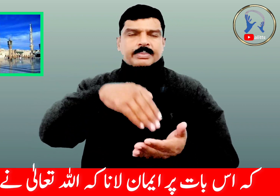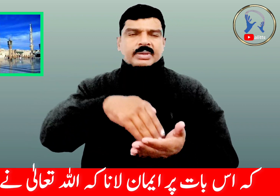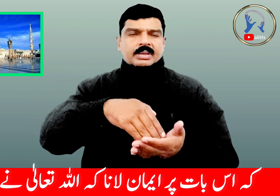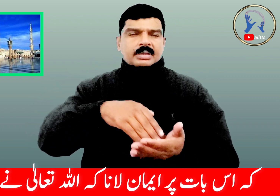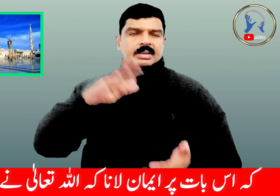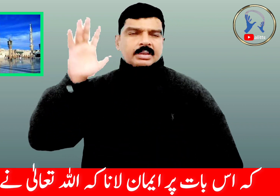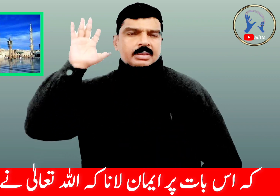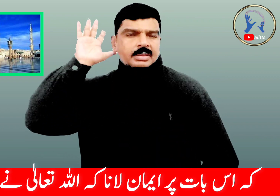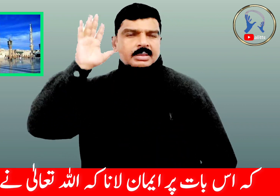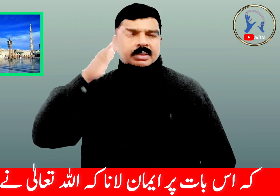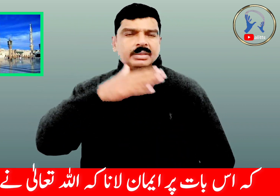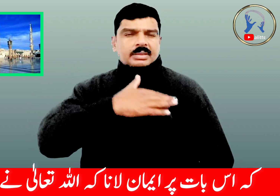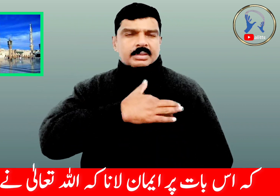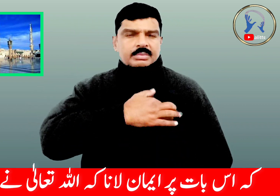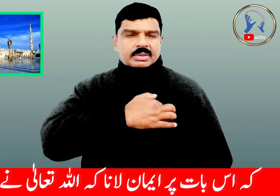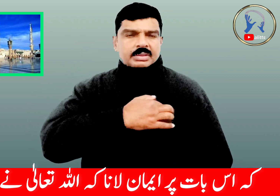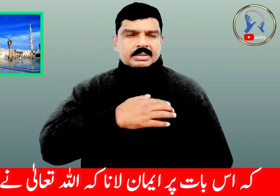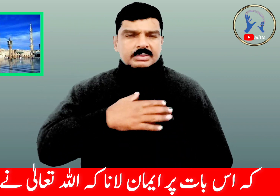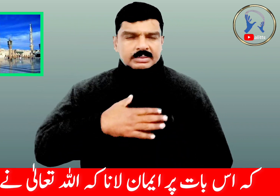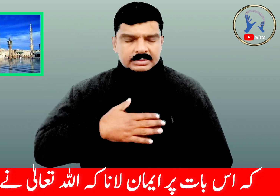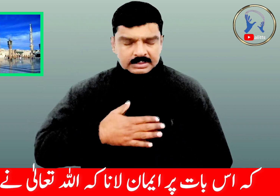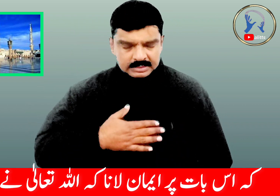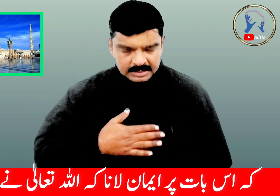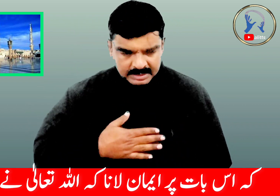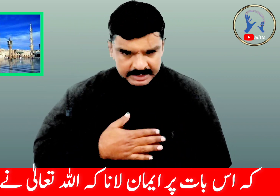پر ایمان لانا